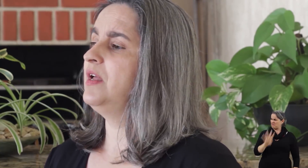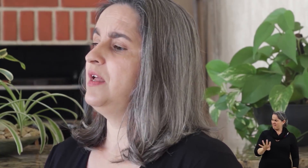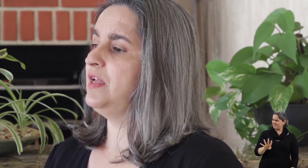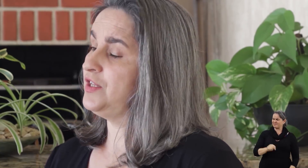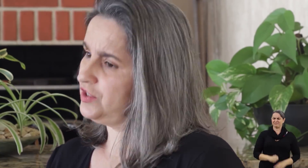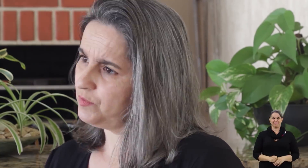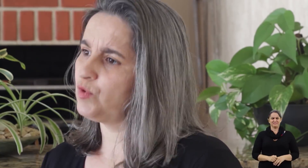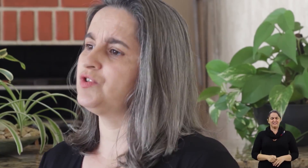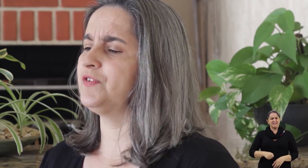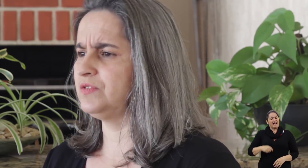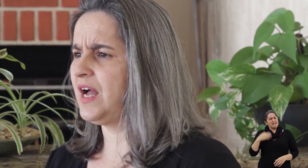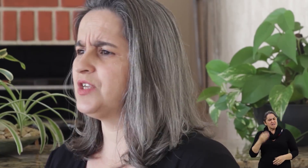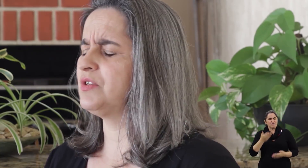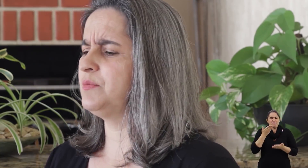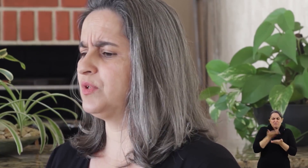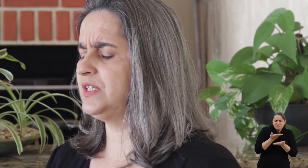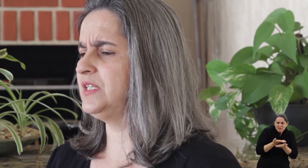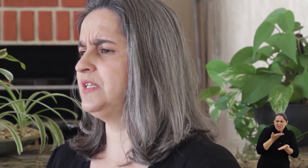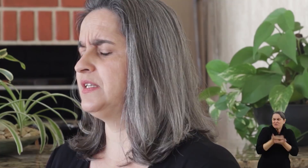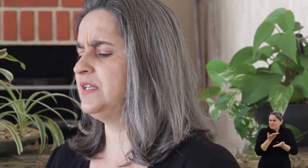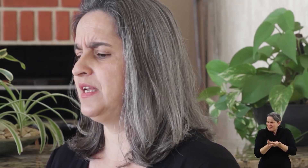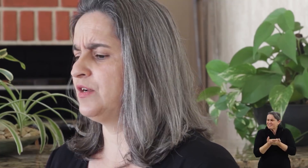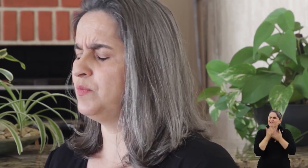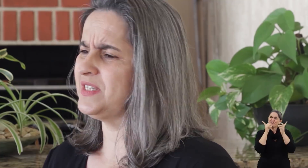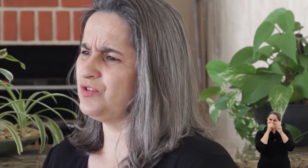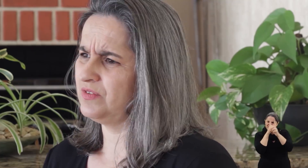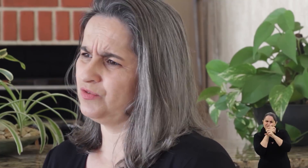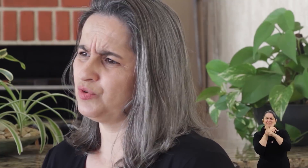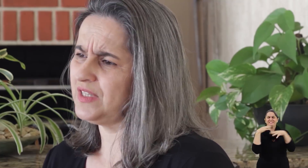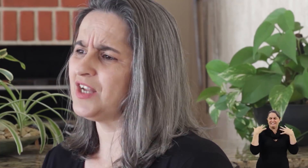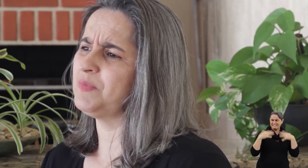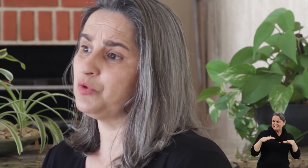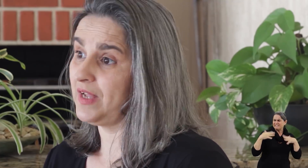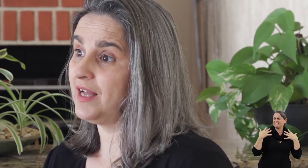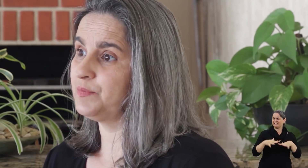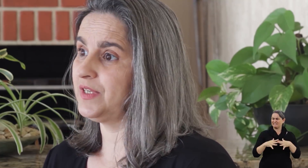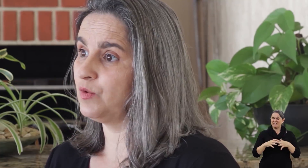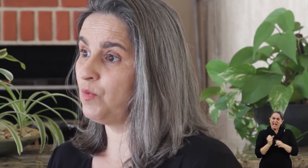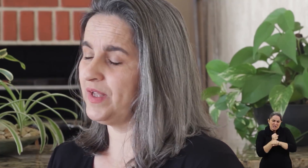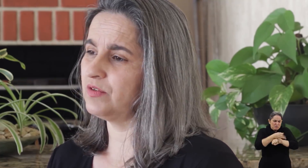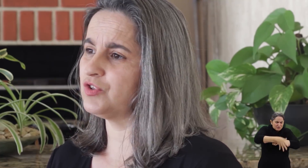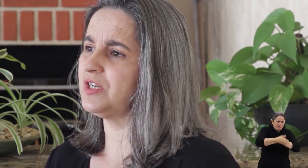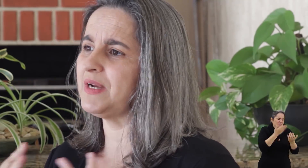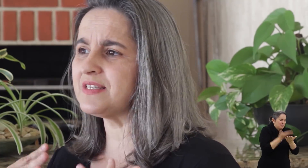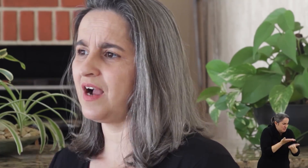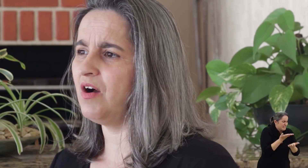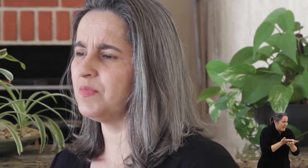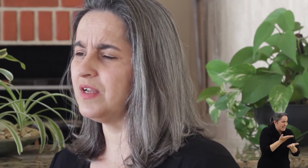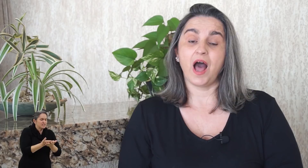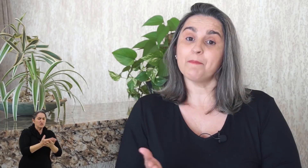língua, tive um pouco de dificuldade. Eu lembro que comecei a estudar de madrugada, porque era um momento que eu tinha